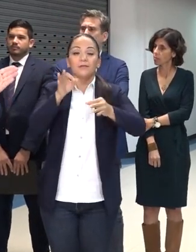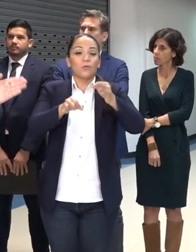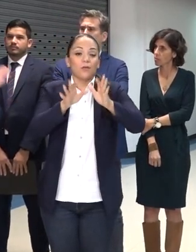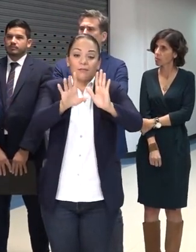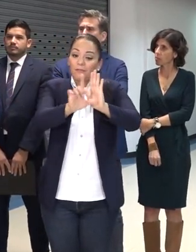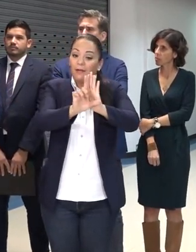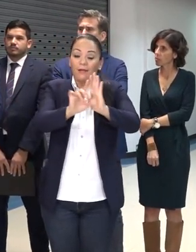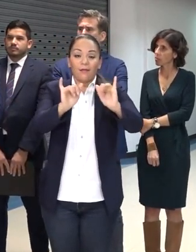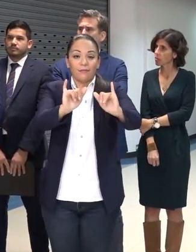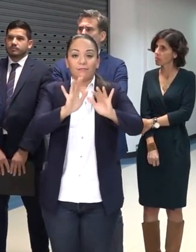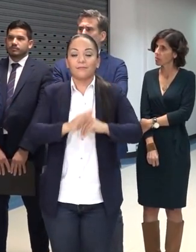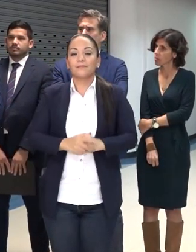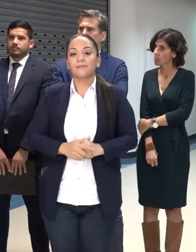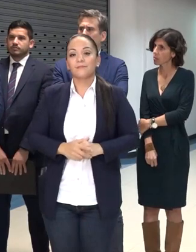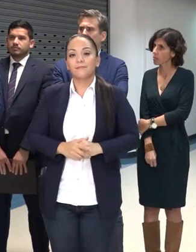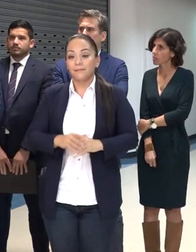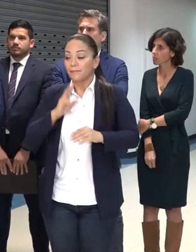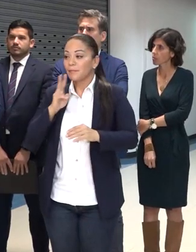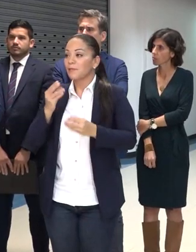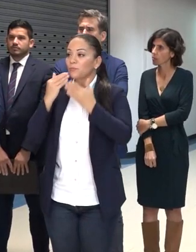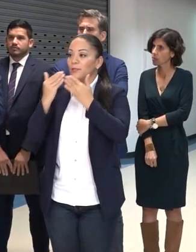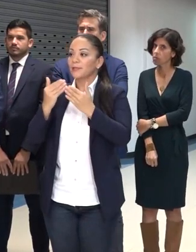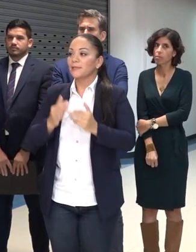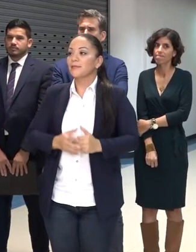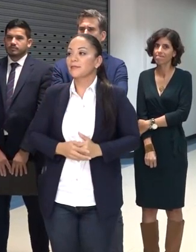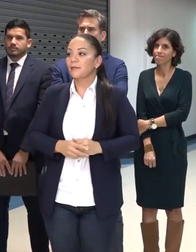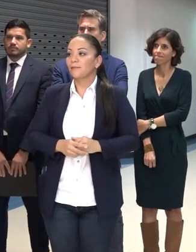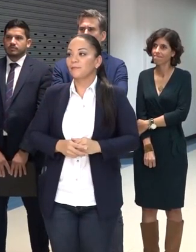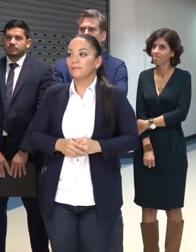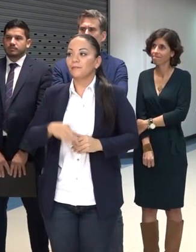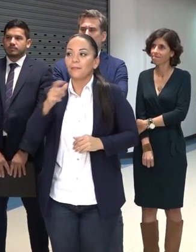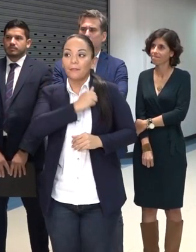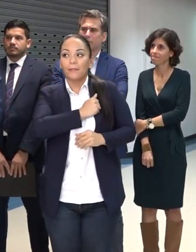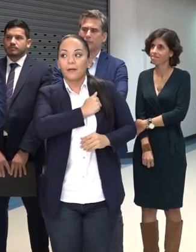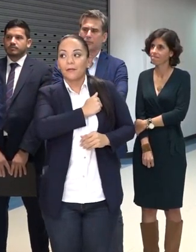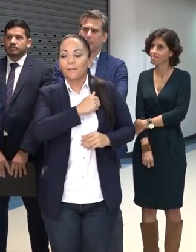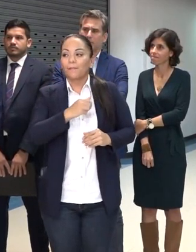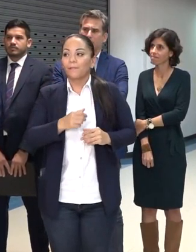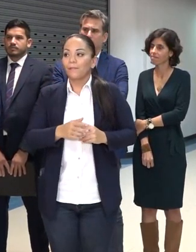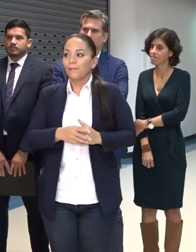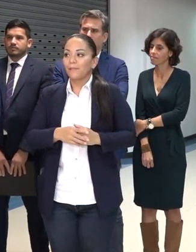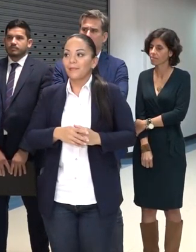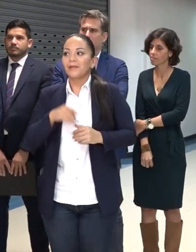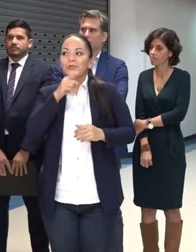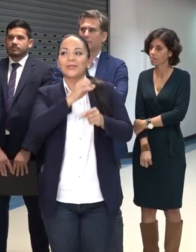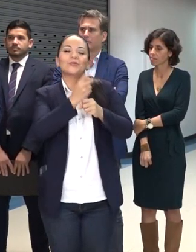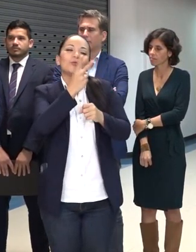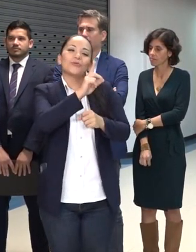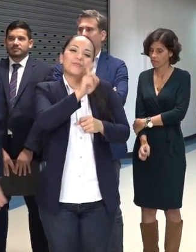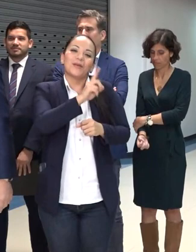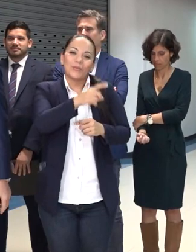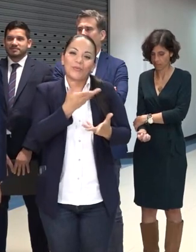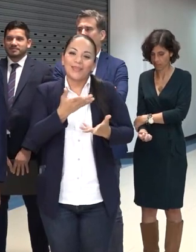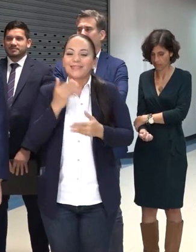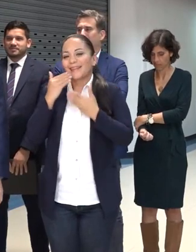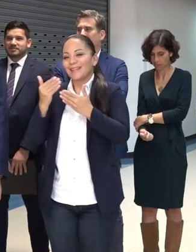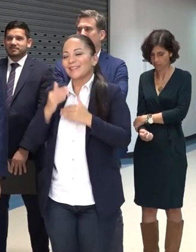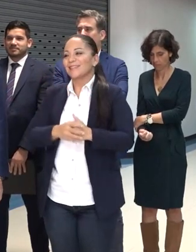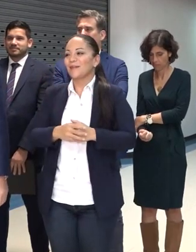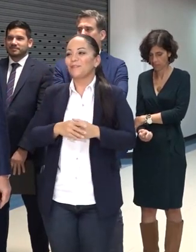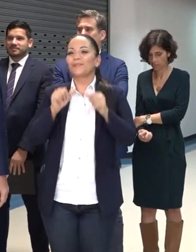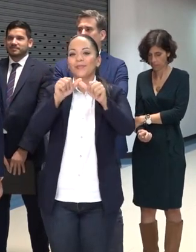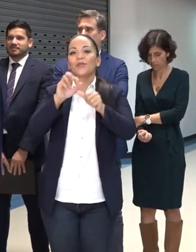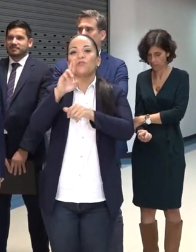es la ley en sí misma, ¿verdad? Muchas gracias. Perdón, y si me... No, es que hizo dos preguntas. Sí, no, sí. Continuamos